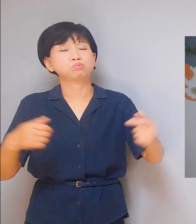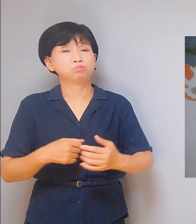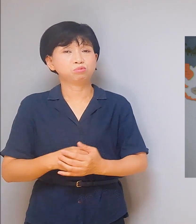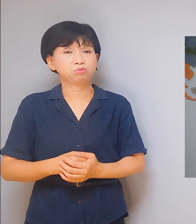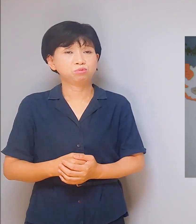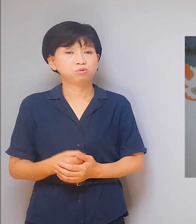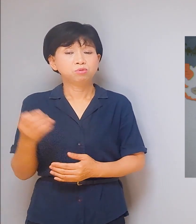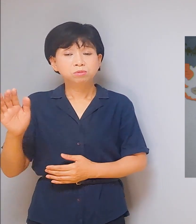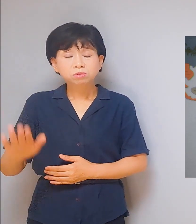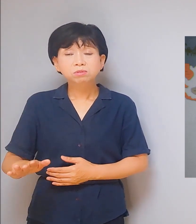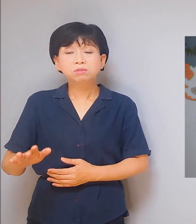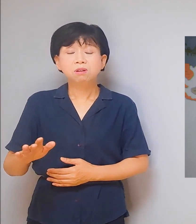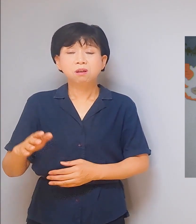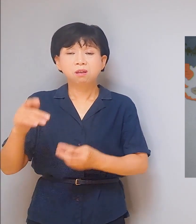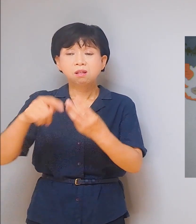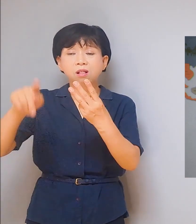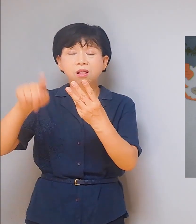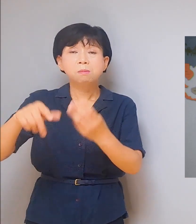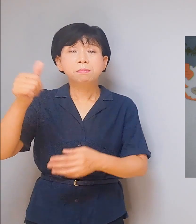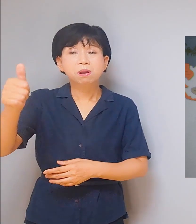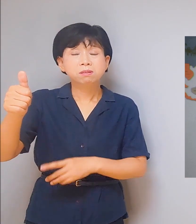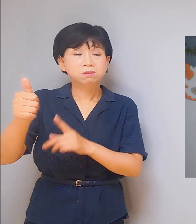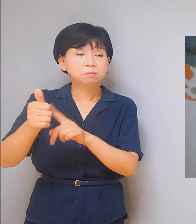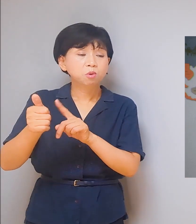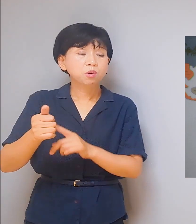되고 또 많은 가축이 된 거죠.